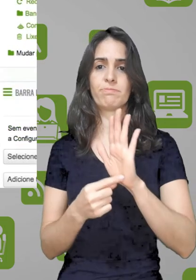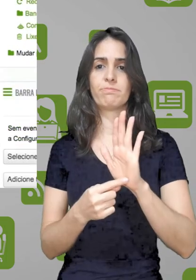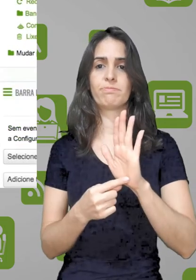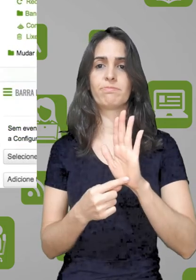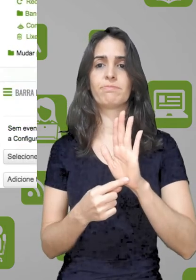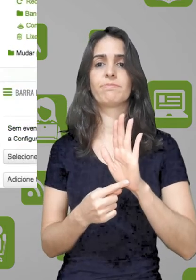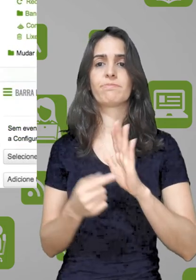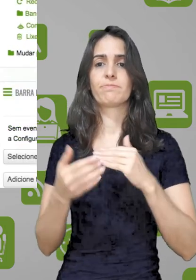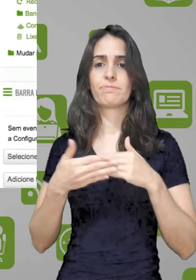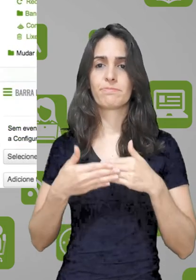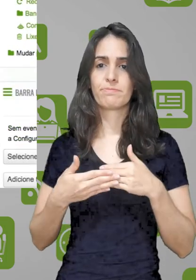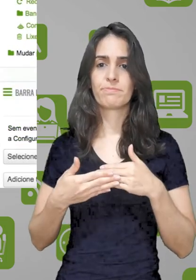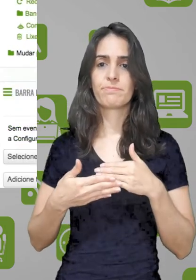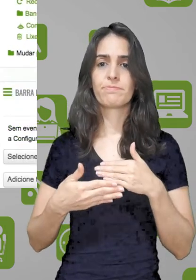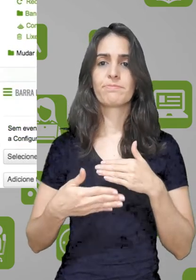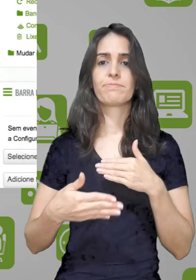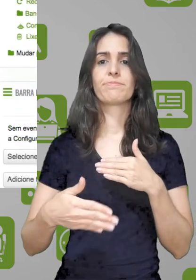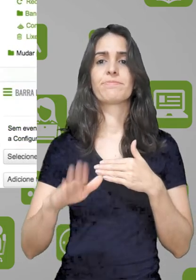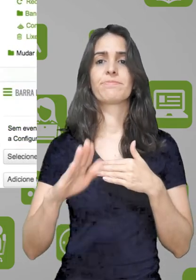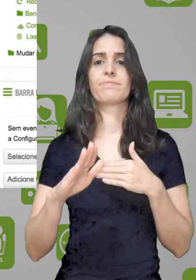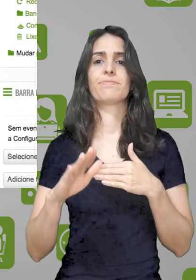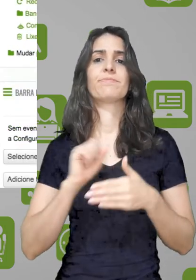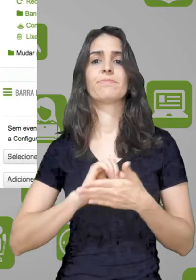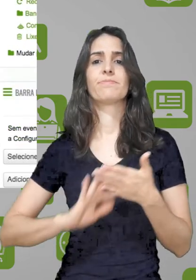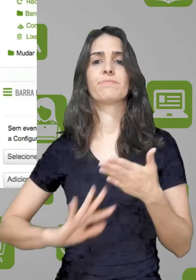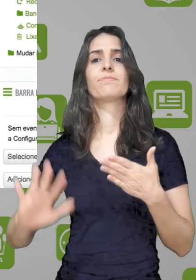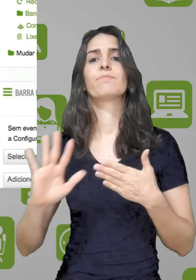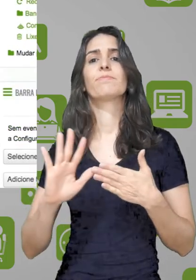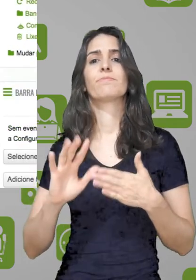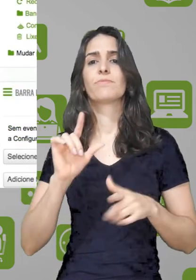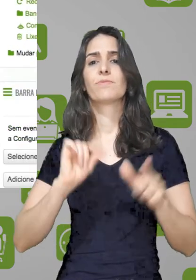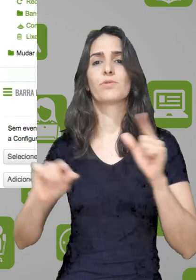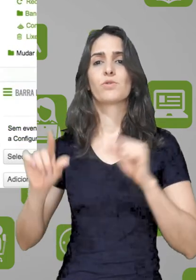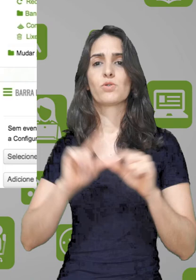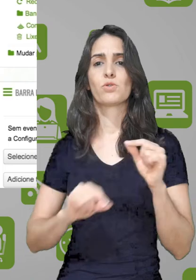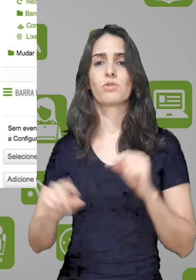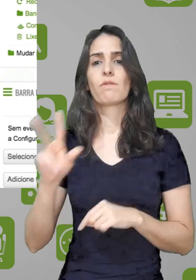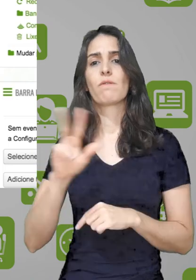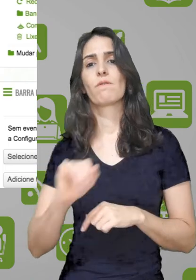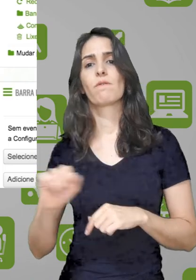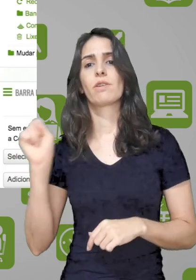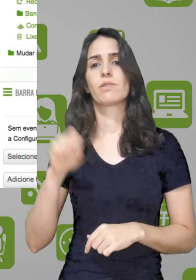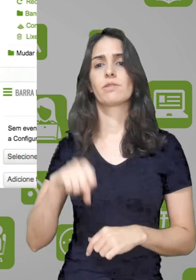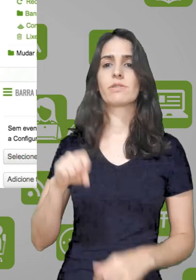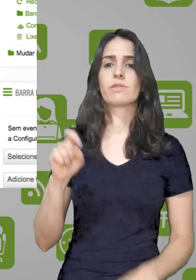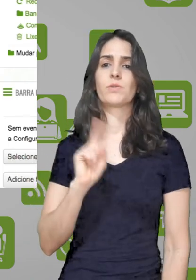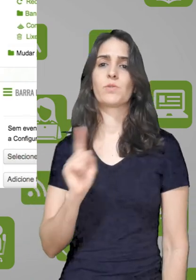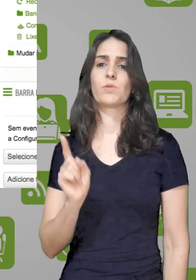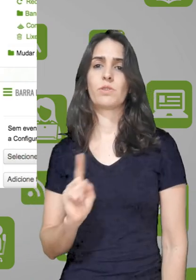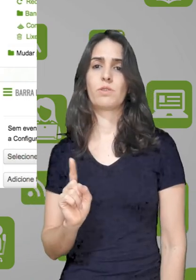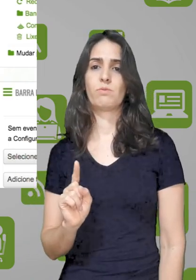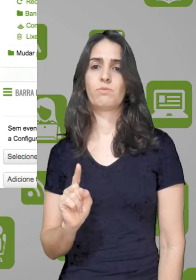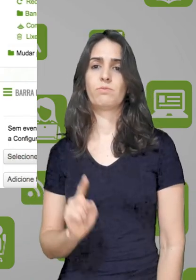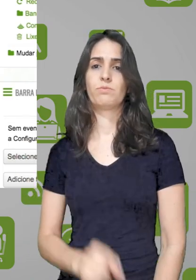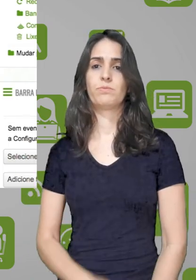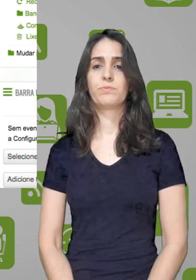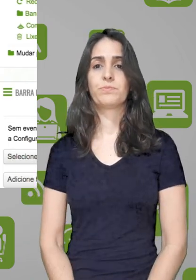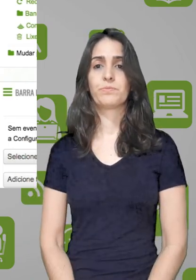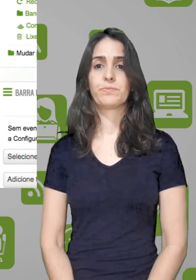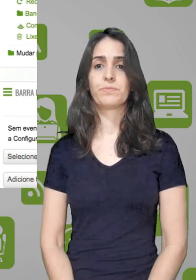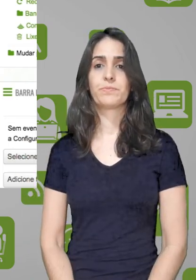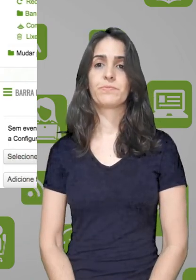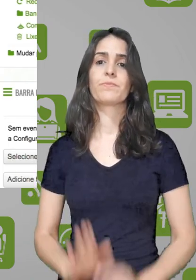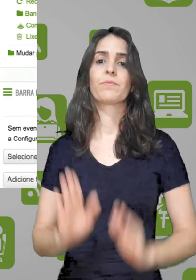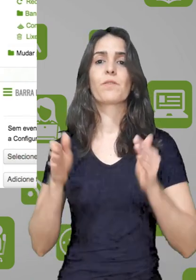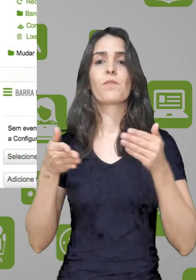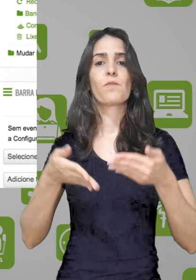mostrar. E a partir daqui, então, começa as atividades para eu selecionar se elas vão ser monitoradas ou não. Então, o